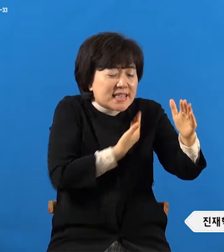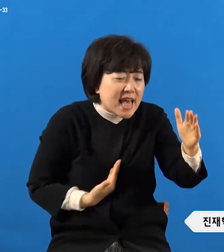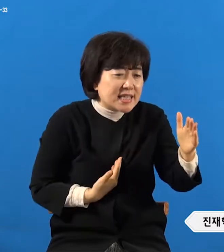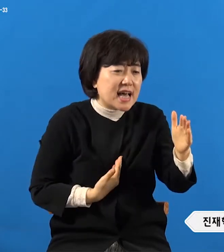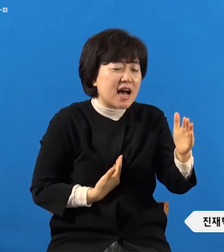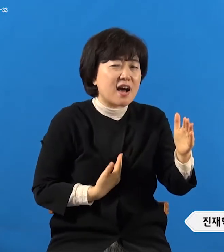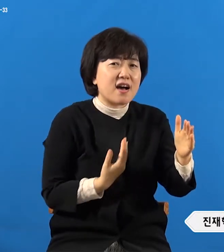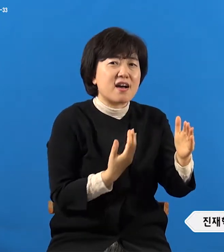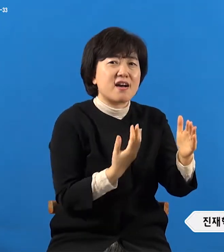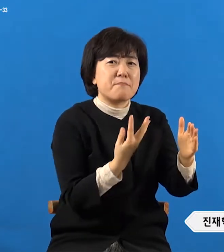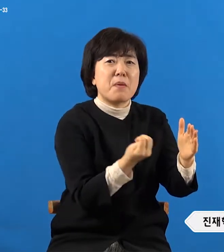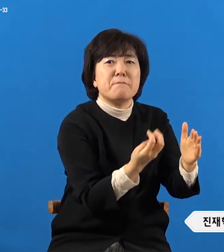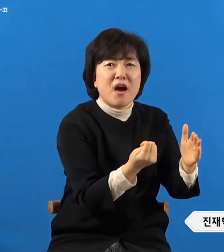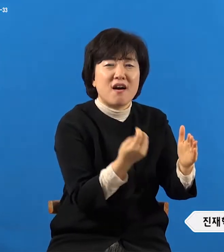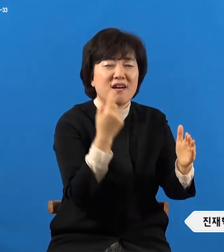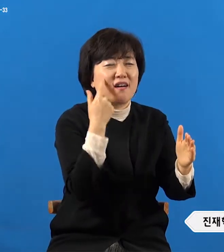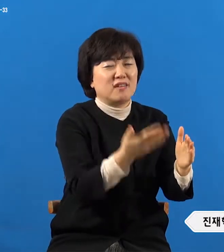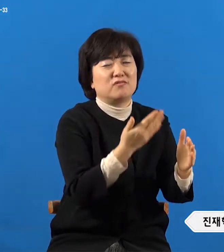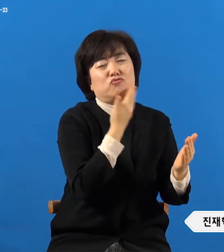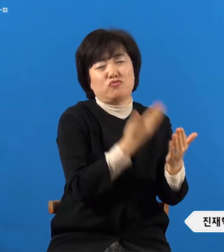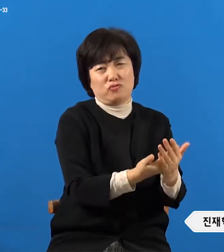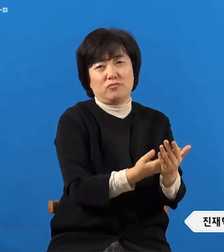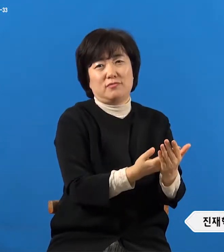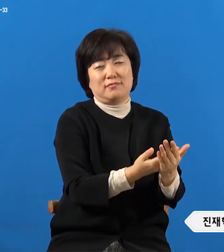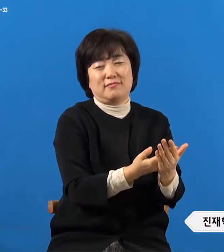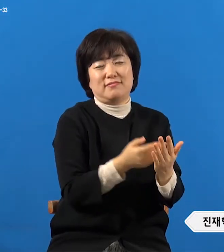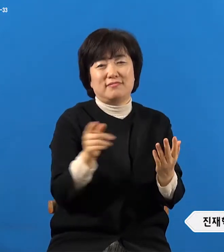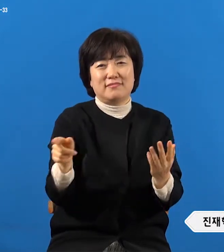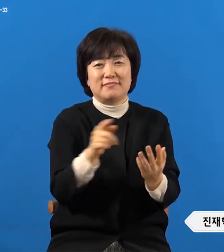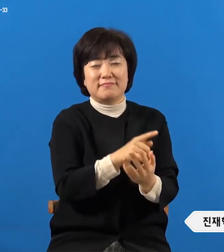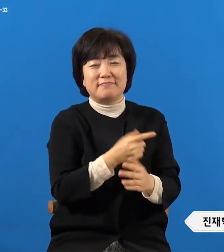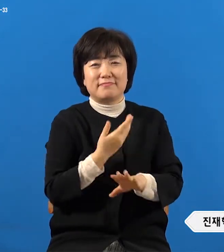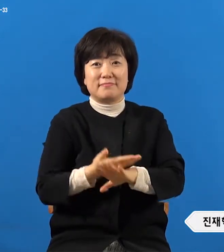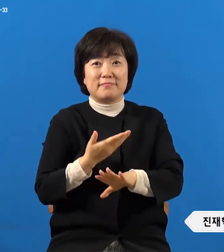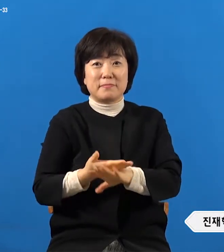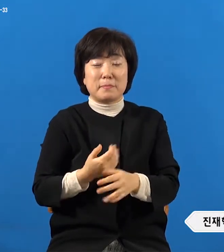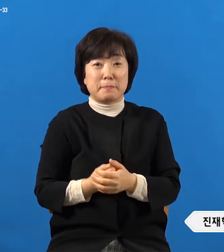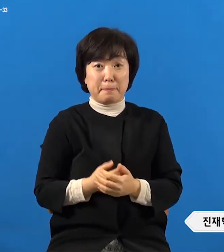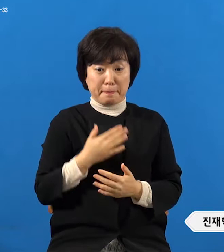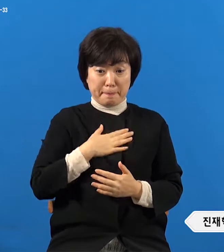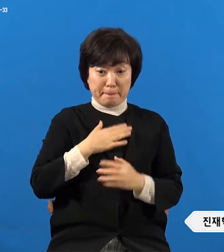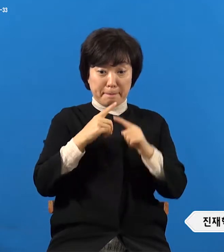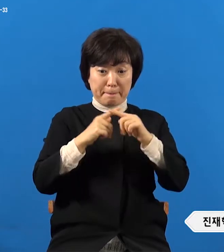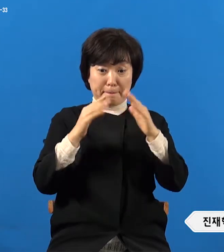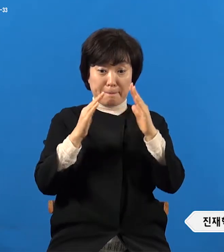질문과 관심사가 되심을 성경은 말씀하고 있습니다. 저희